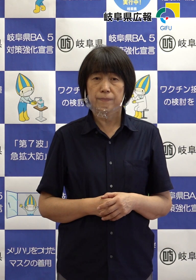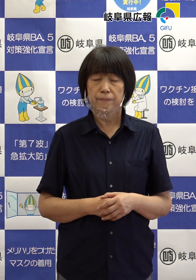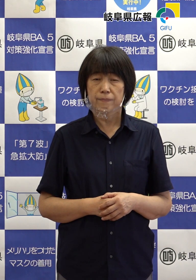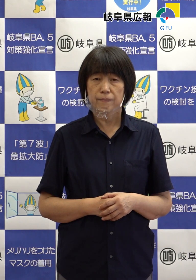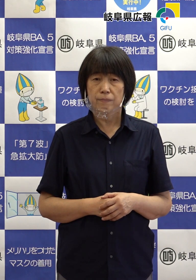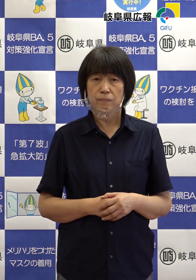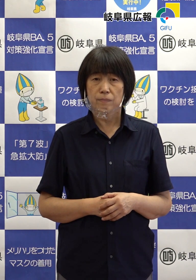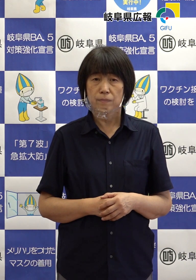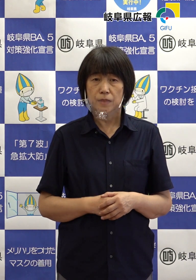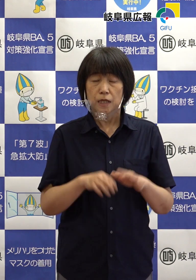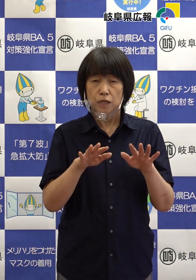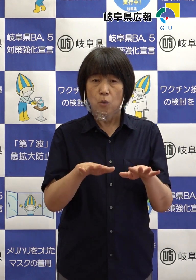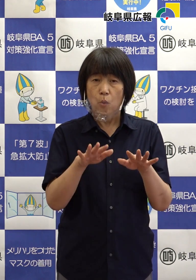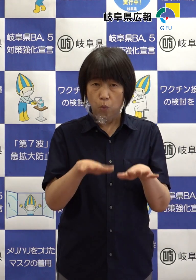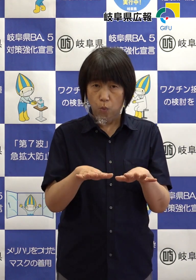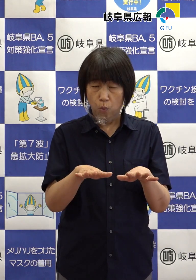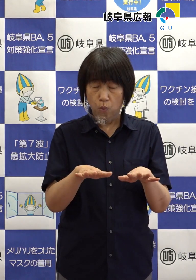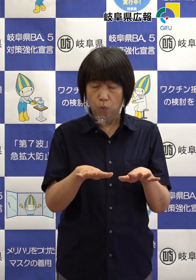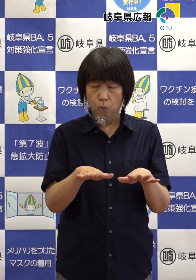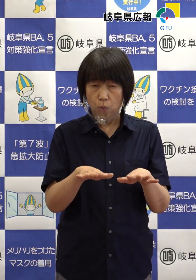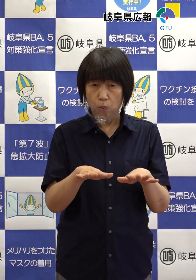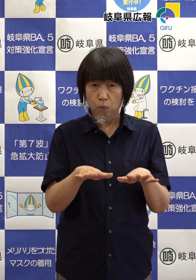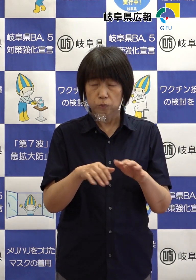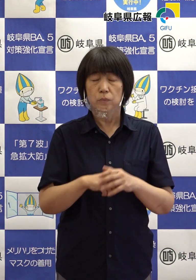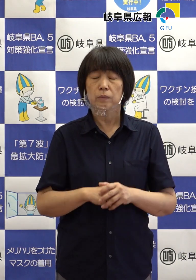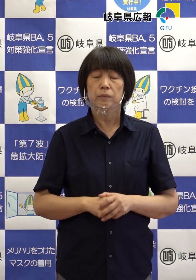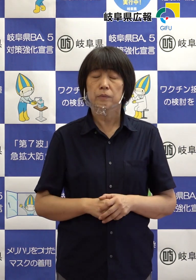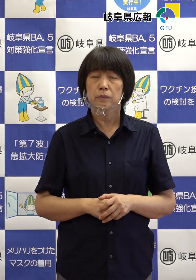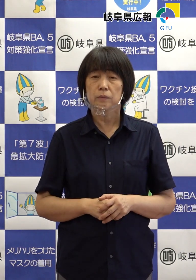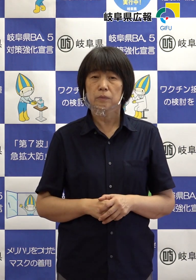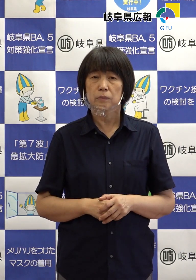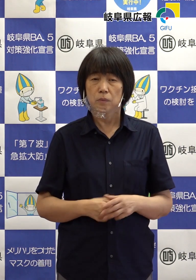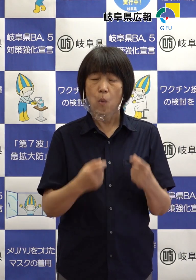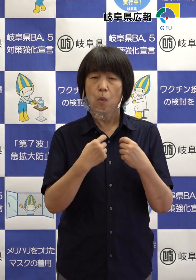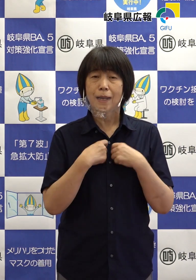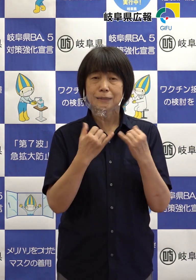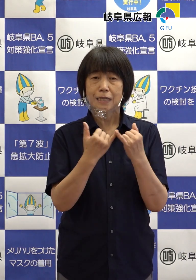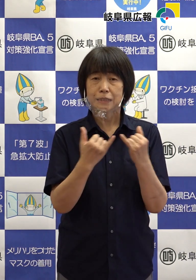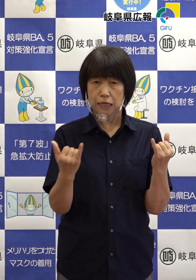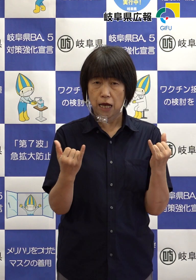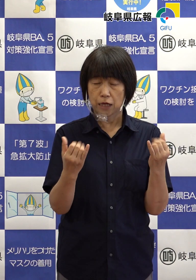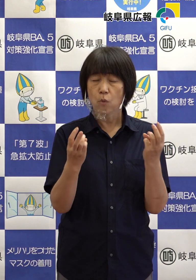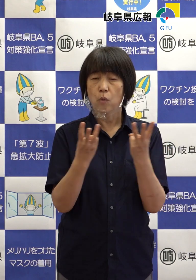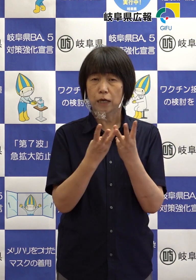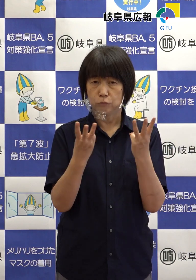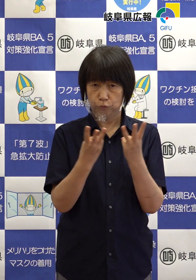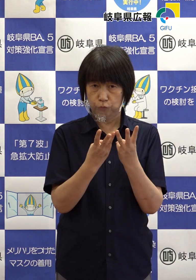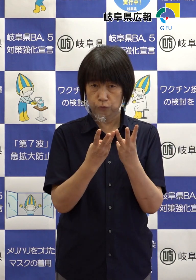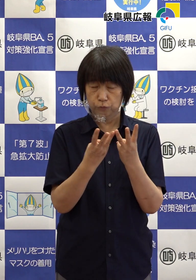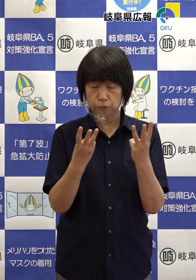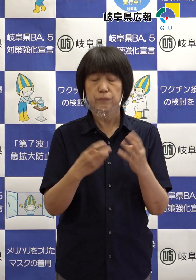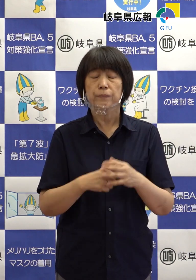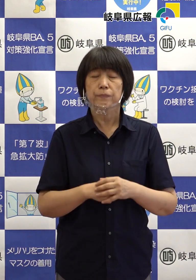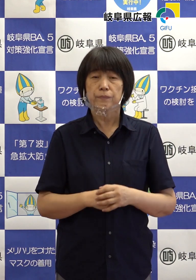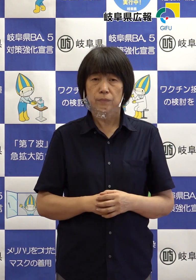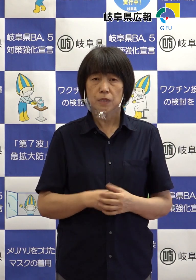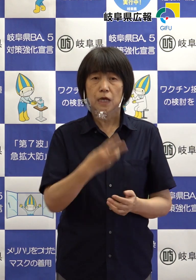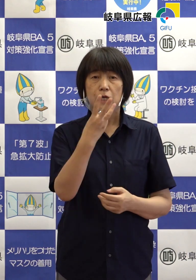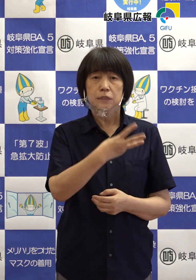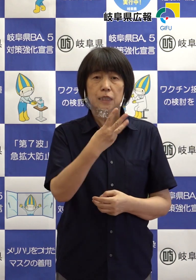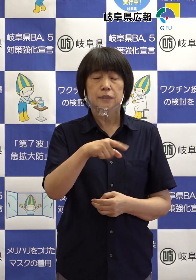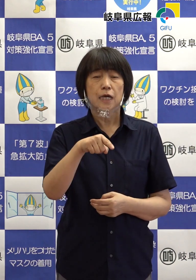それから本日のあの感染症患者のか地域感染者の数でありますが